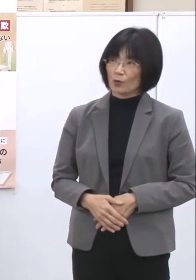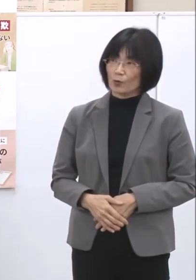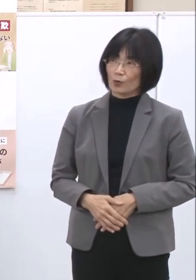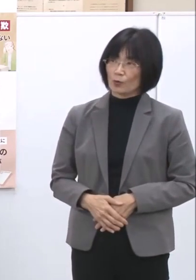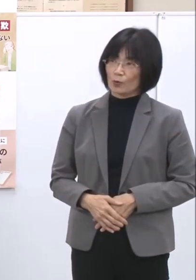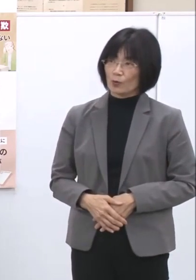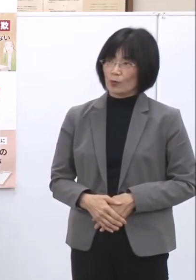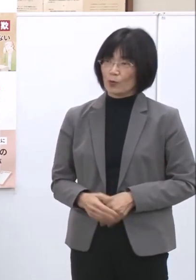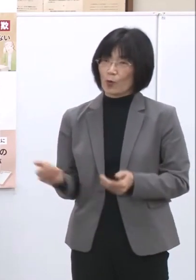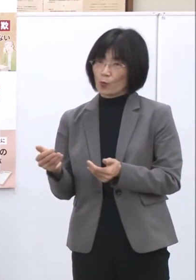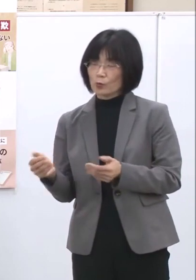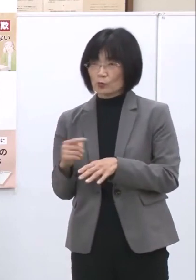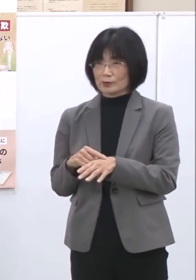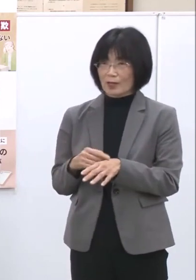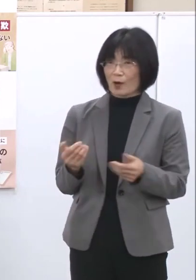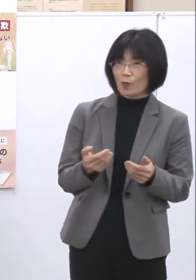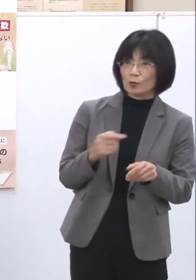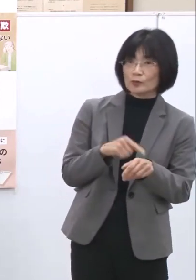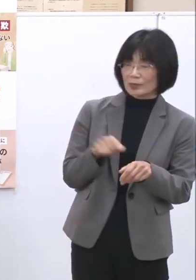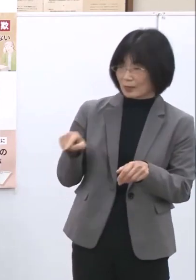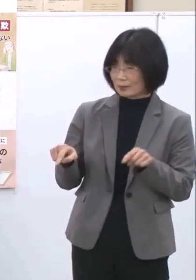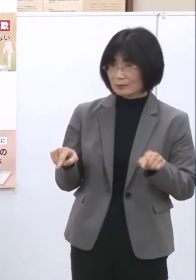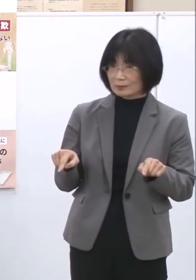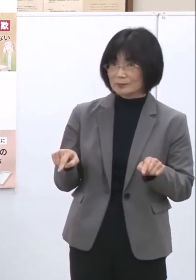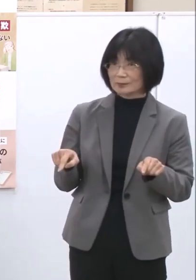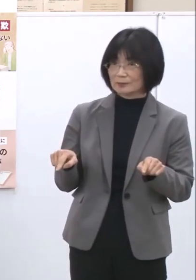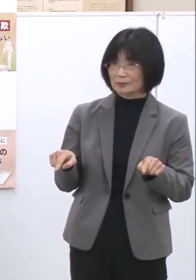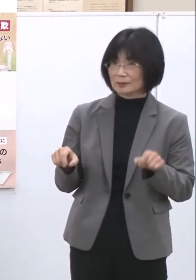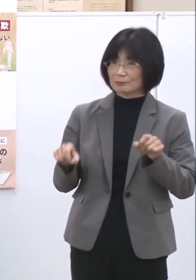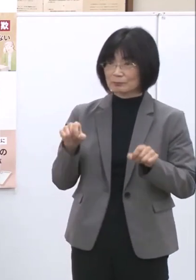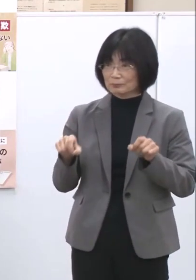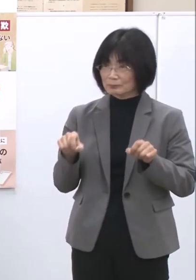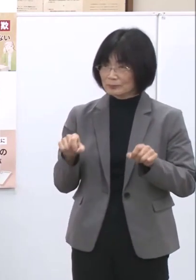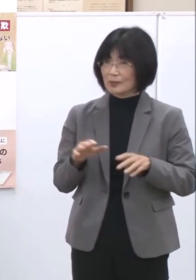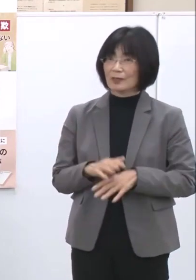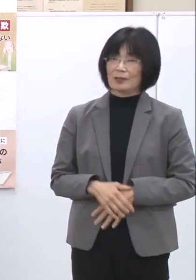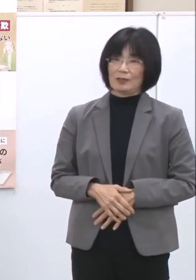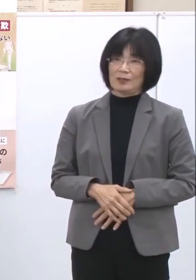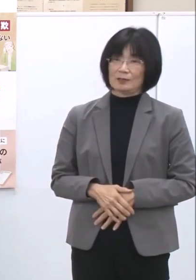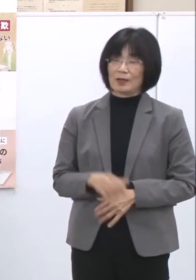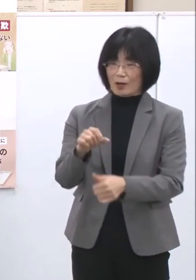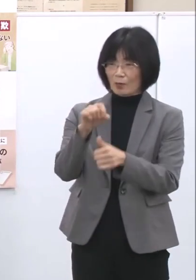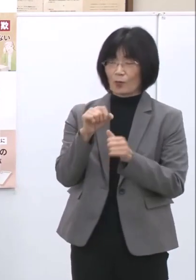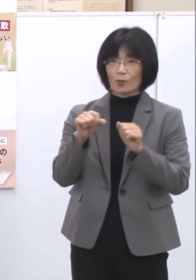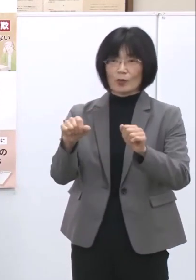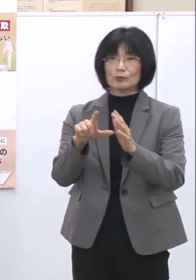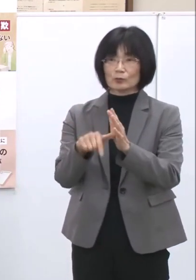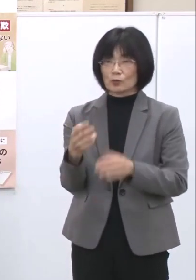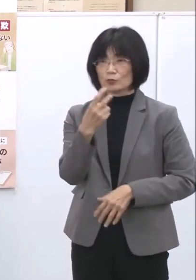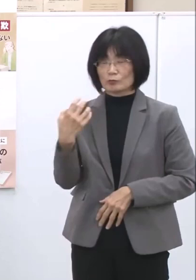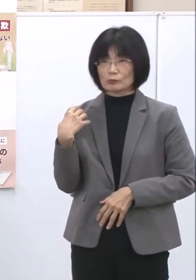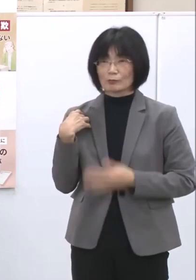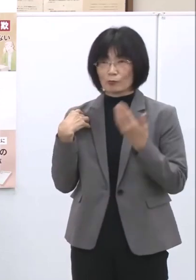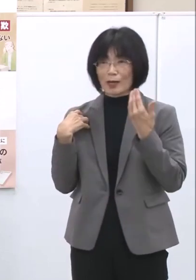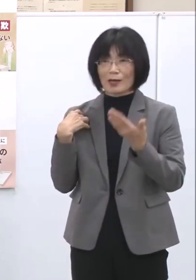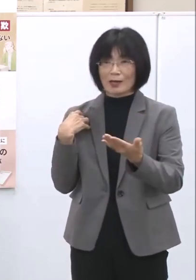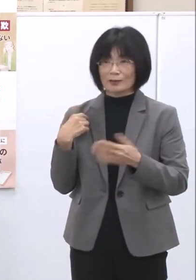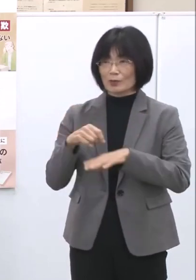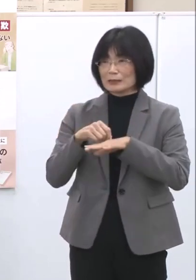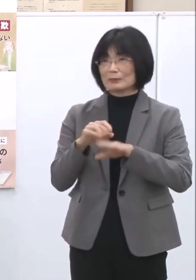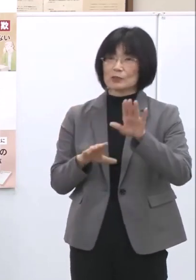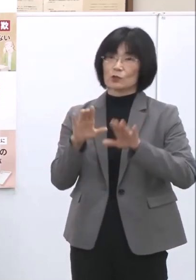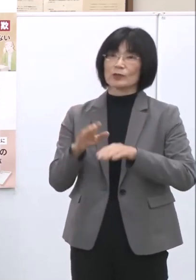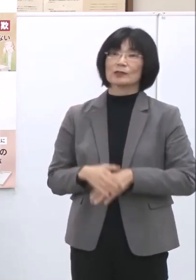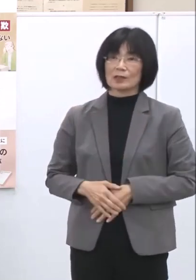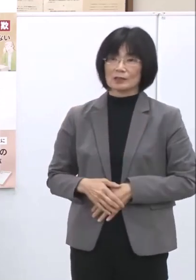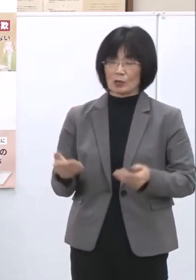た労働時間の整合性を合わせないと、雇用とした場合それ誰がチェックすんねんとか言い出すと結構厳しくなってくるので、